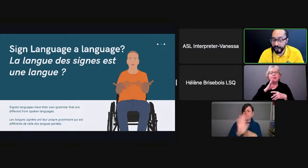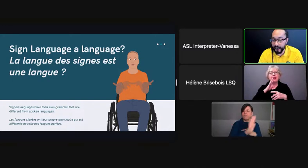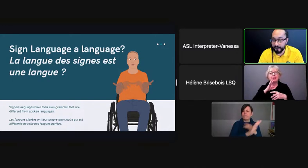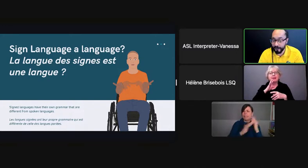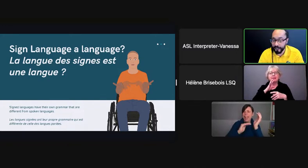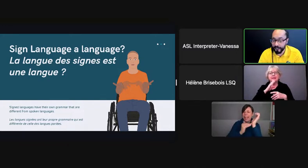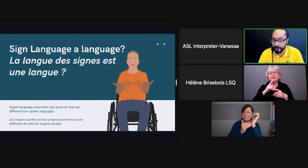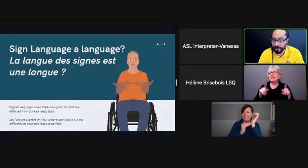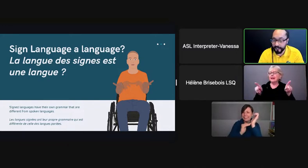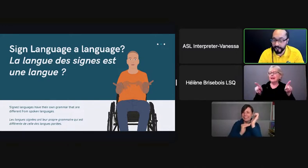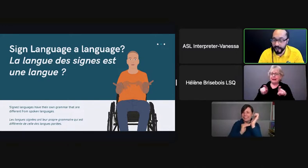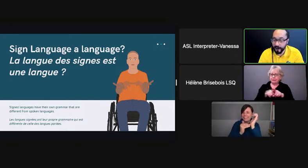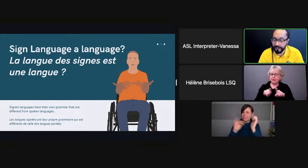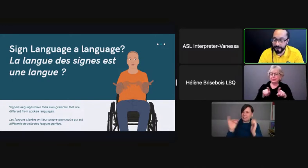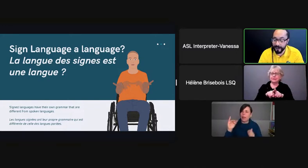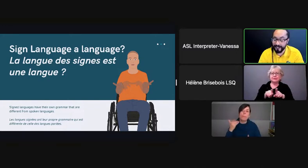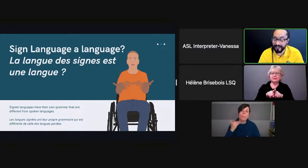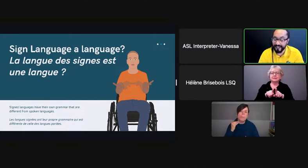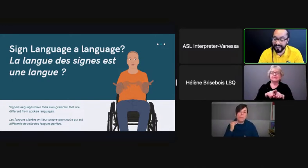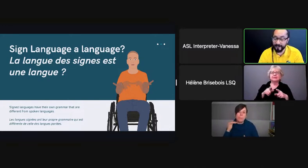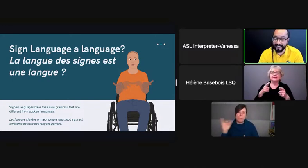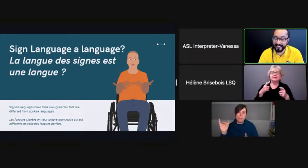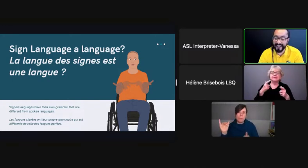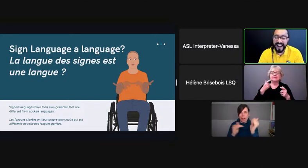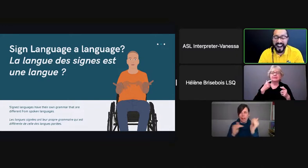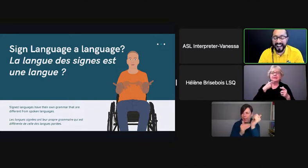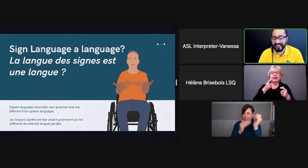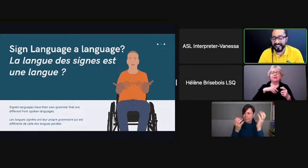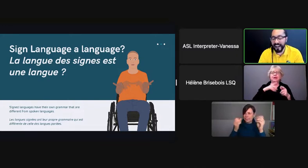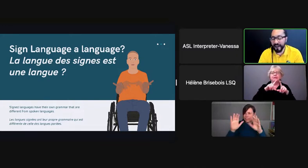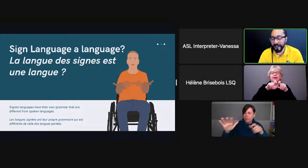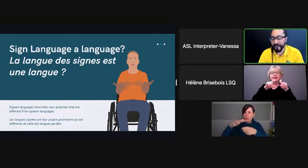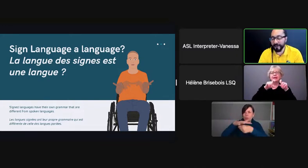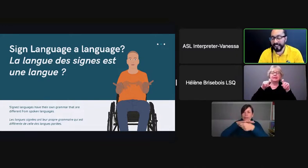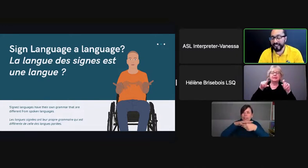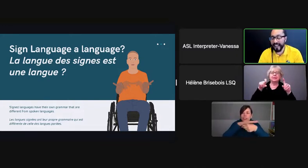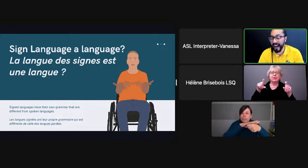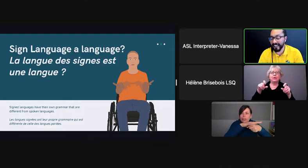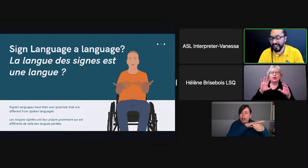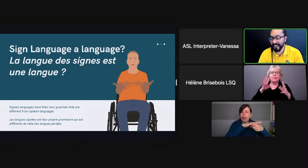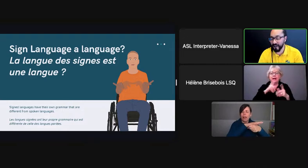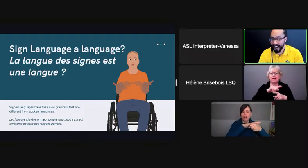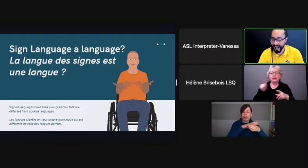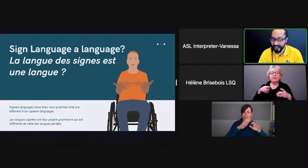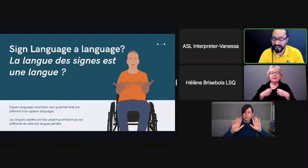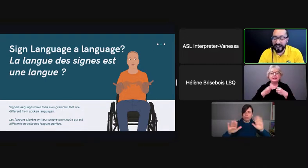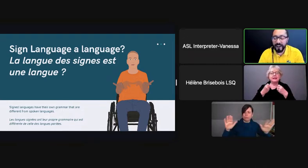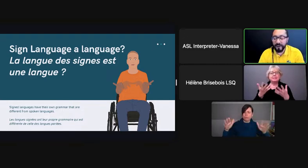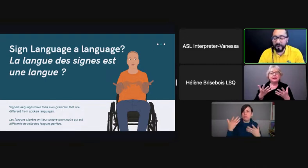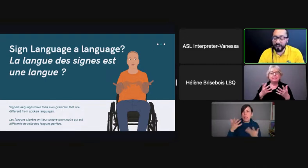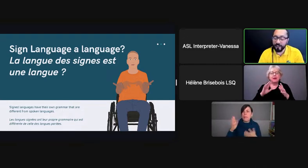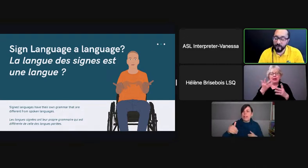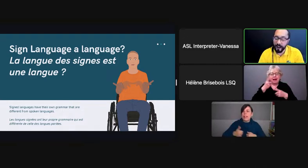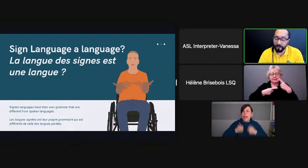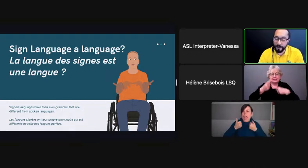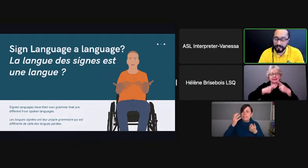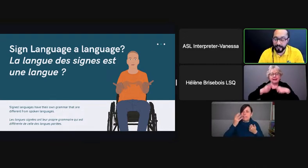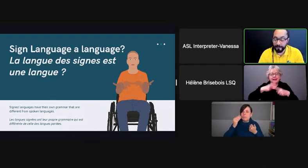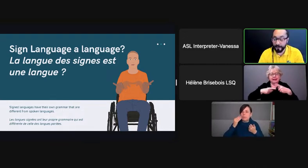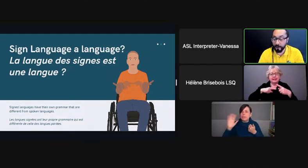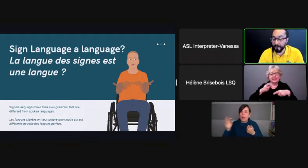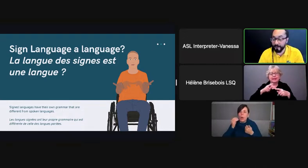même chose pour dire qu'il y a des variations dans la façon dont les gens s'expriment. Les signes qu'on utilise, c l'accent